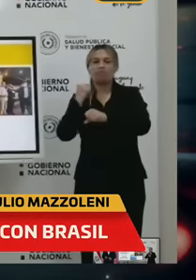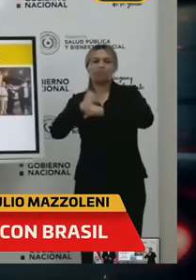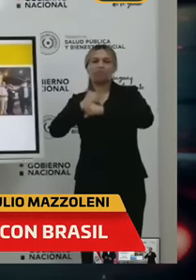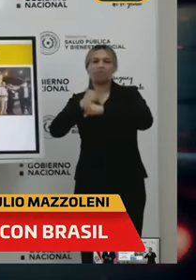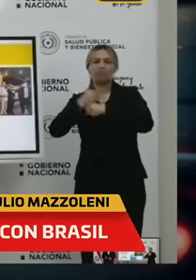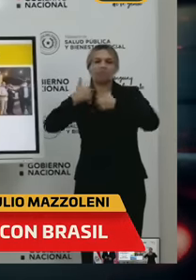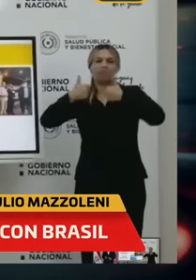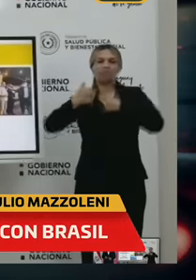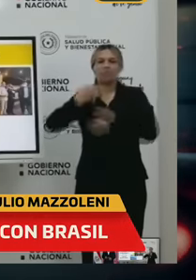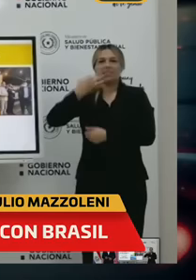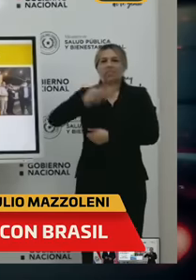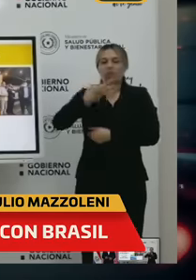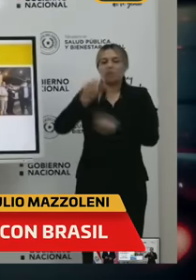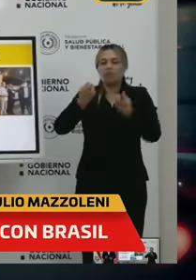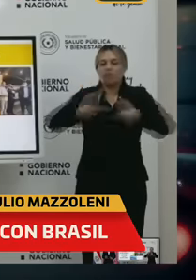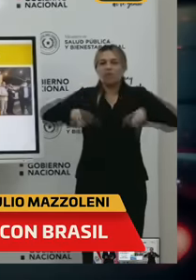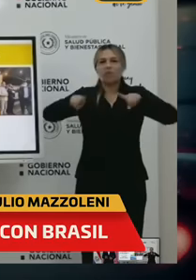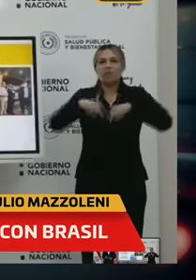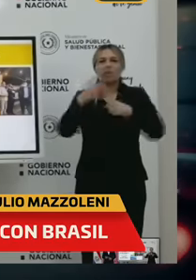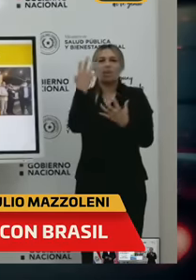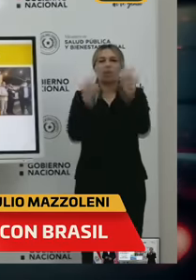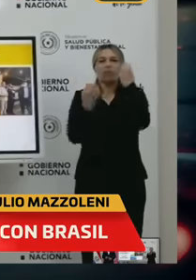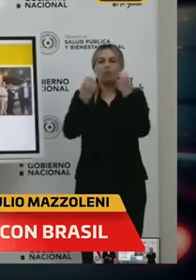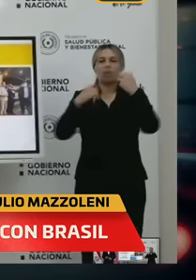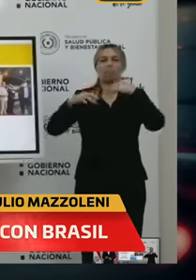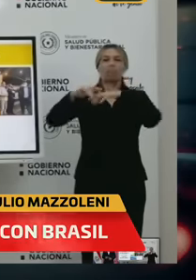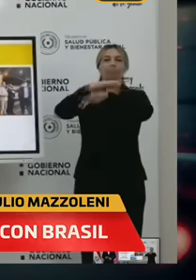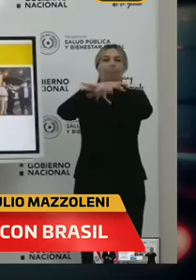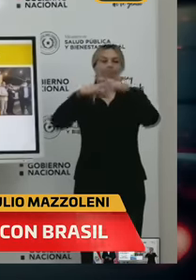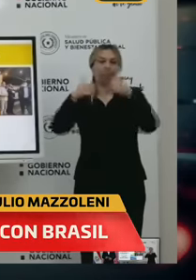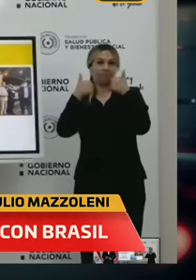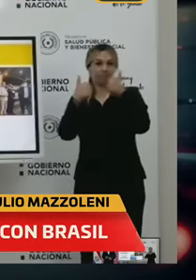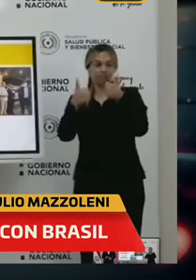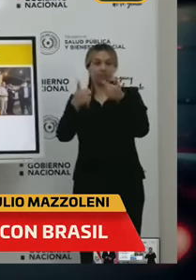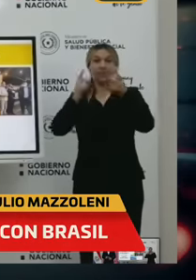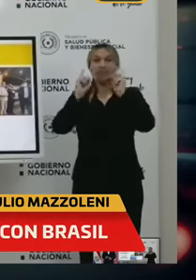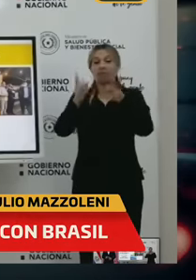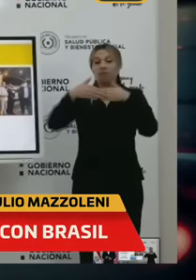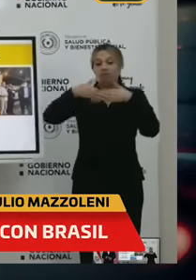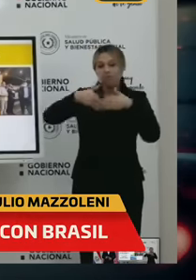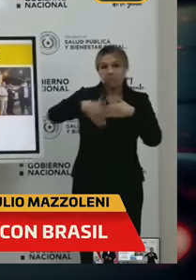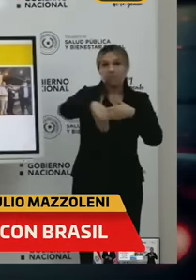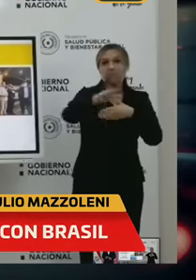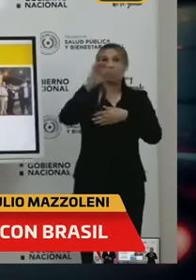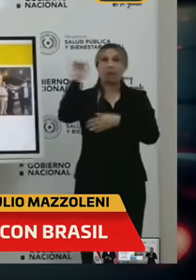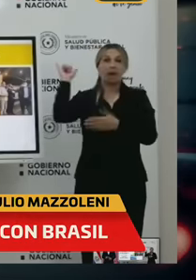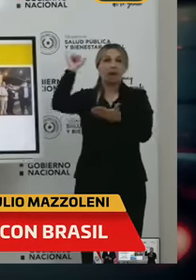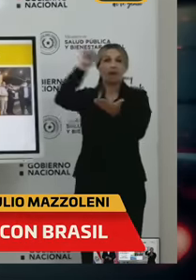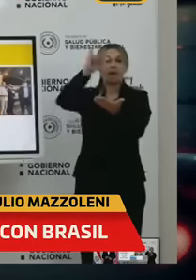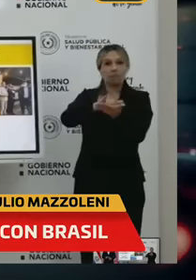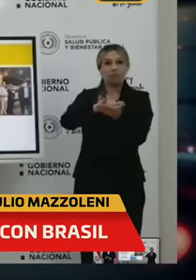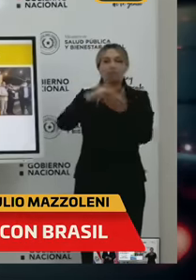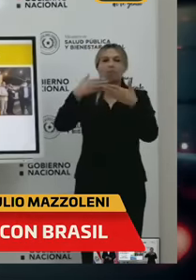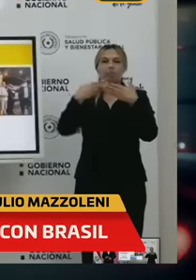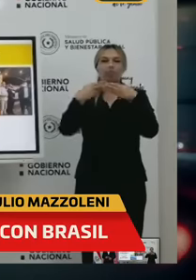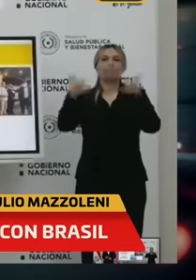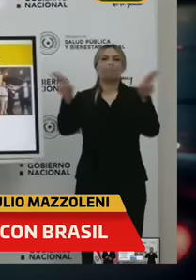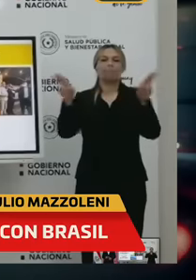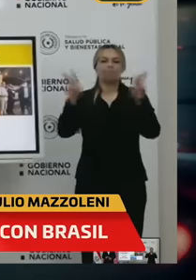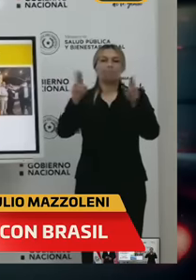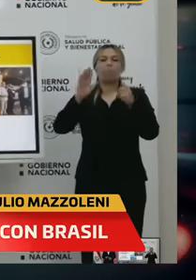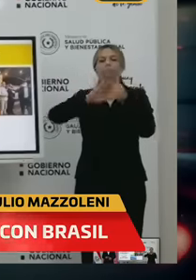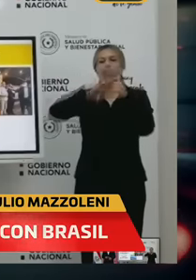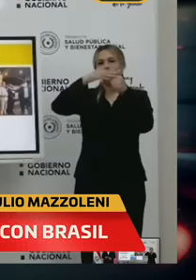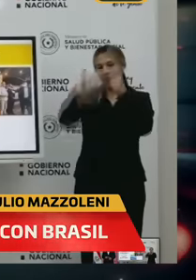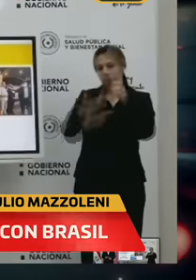la reactivación económica. También tenemos próximamente la apertura del aeropuerto internacional con